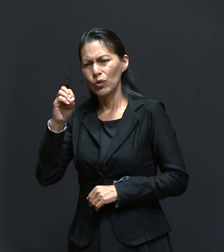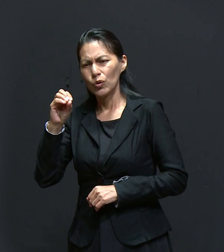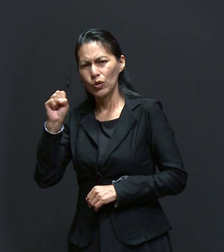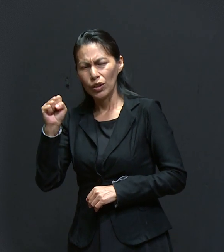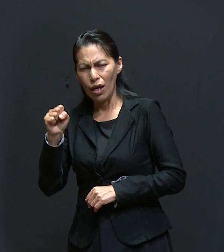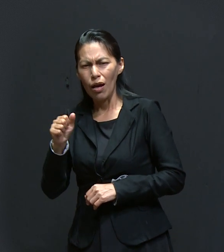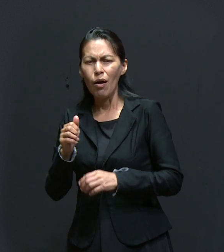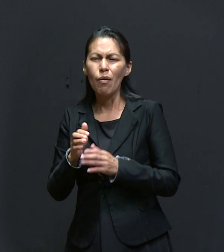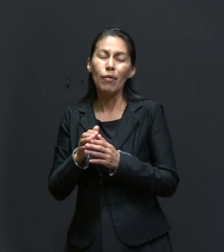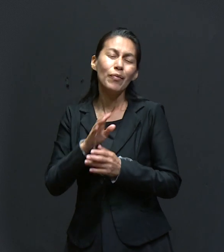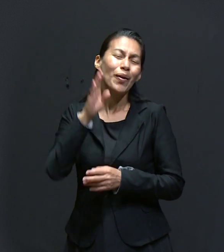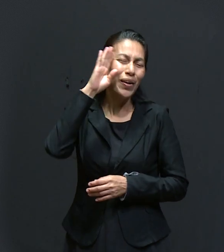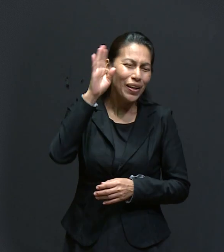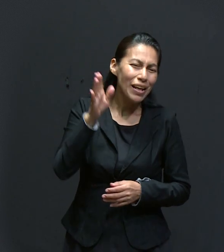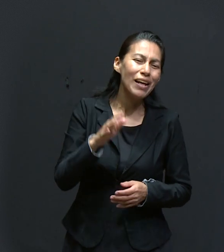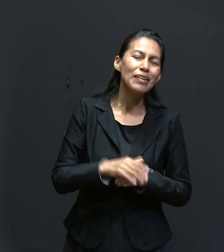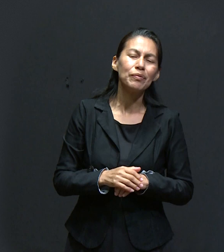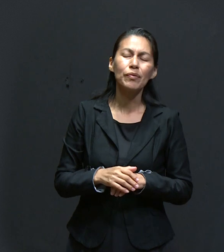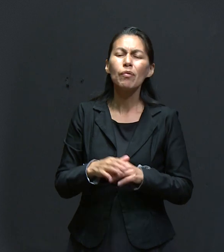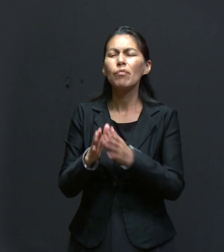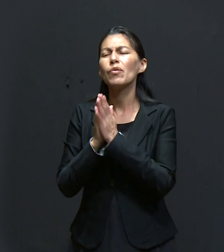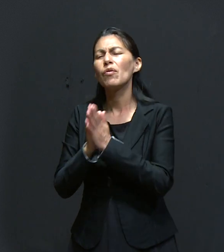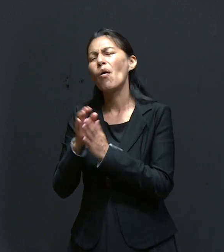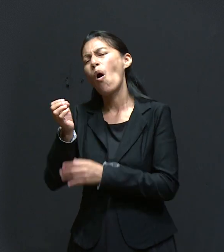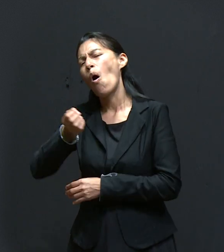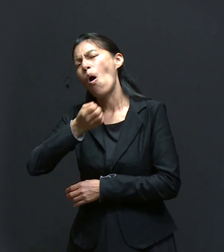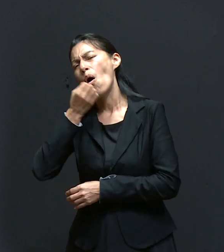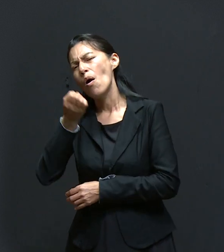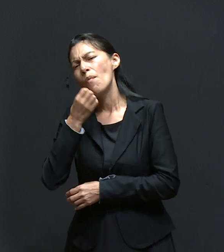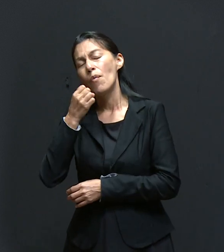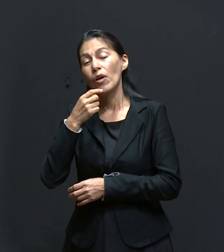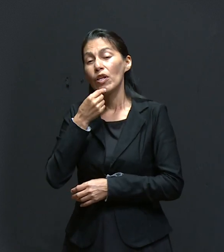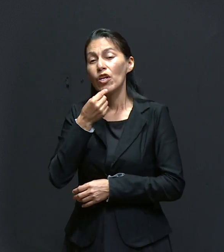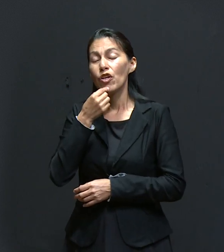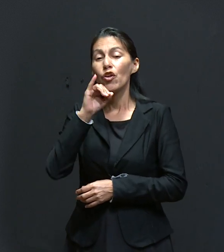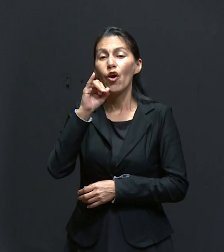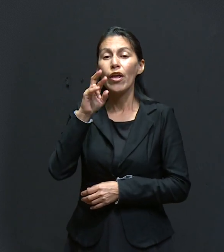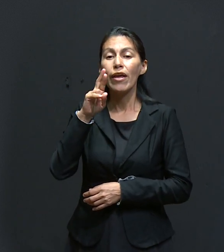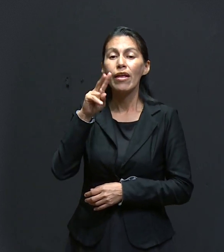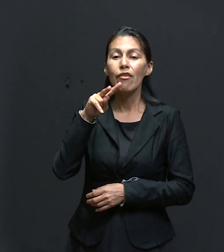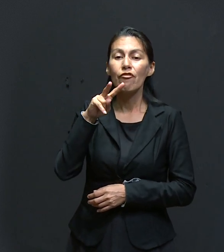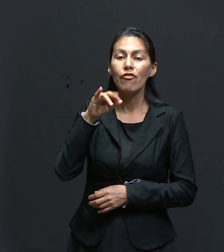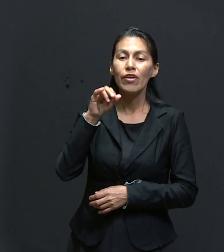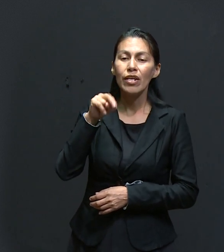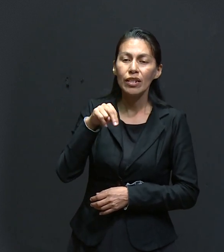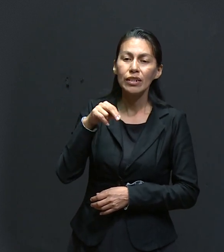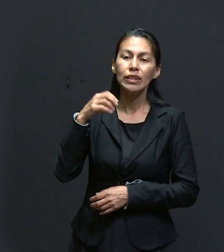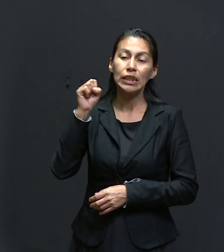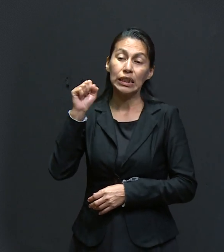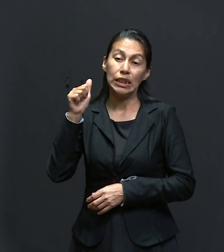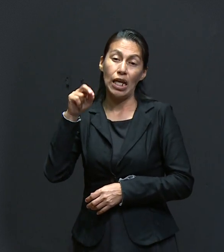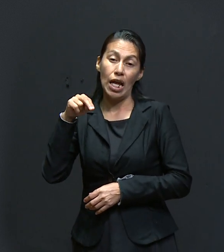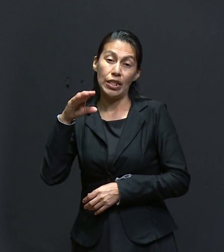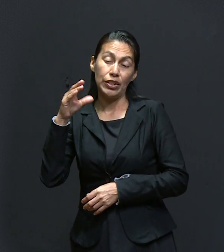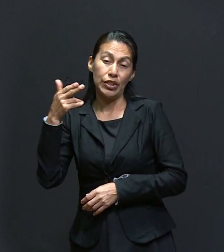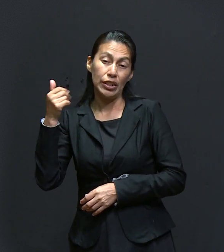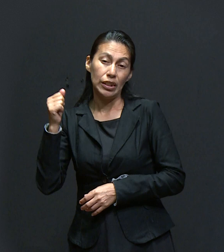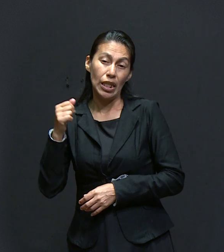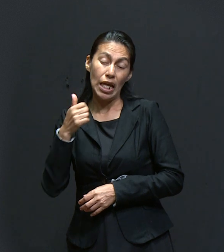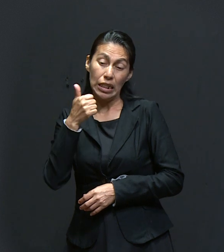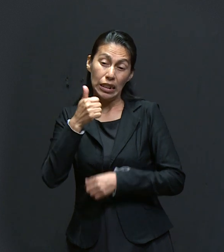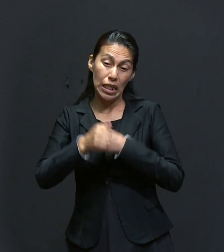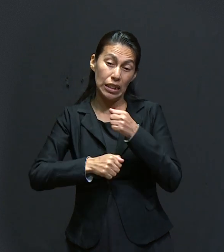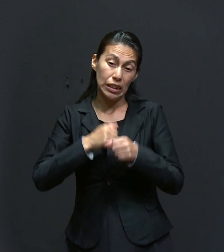por favor incluyen sus oraciones al niño y ervin meras sánchez tiene 10 años y en una ranchería